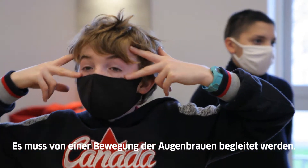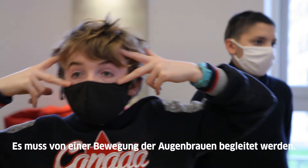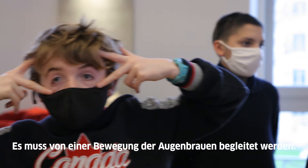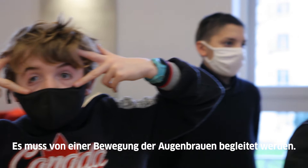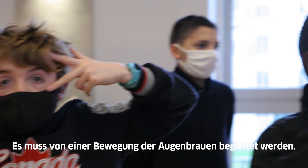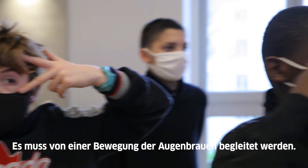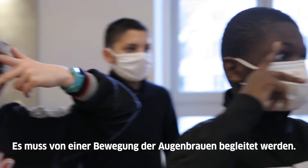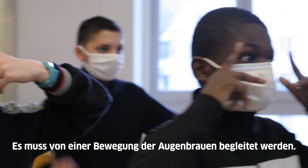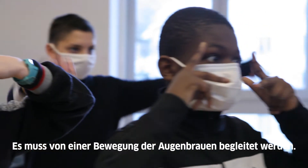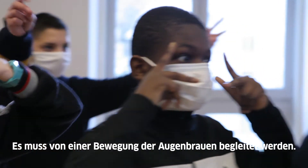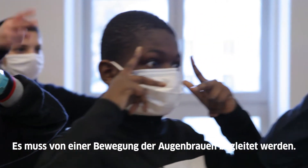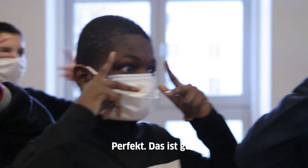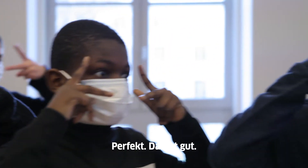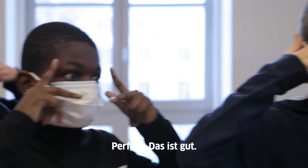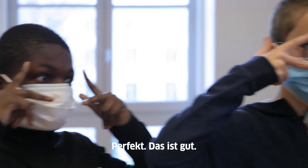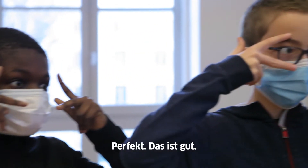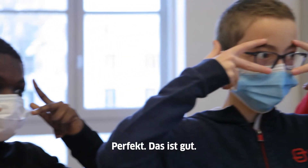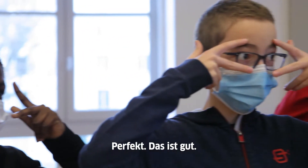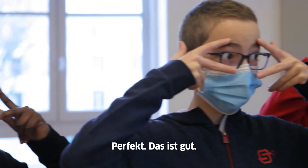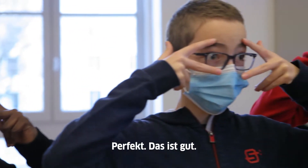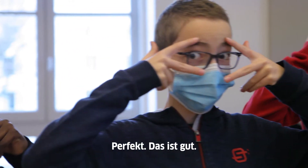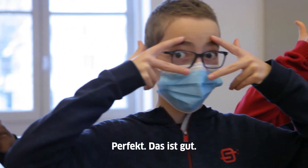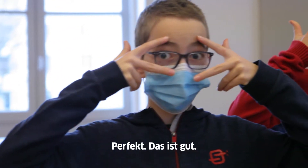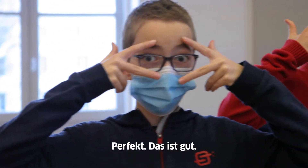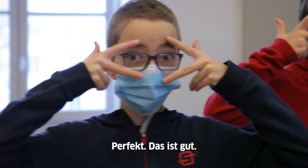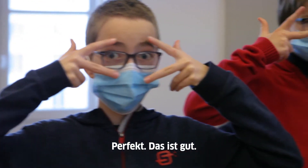Bien accompagné du mouvement de sourcil. Parfait, c'est bien.